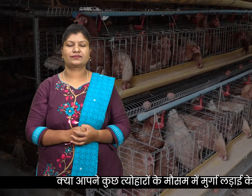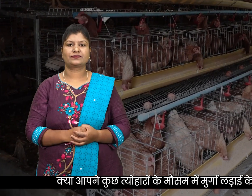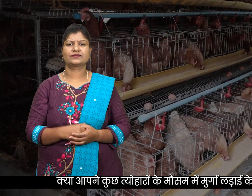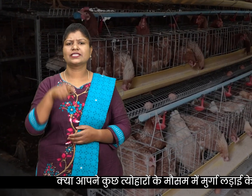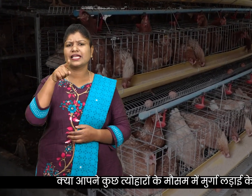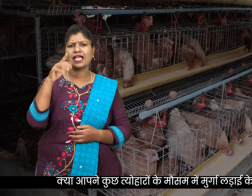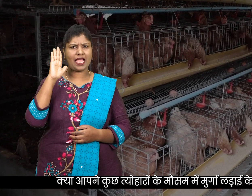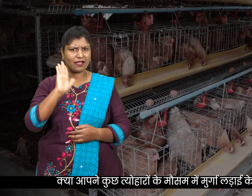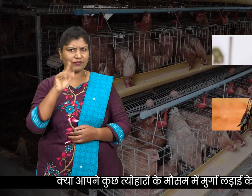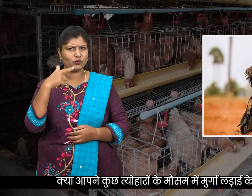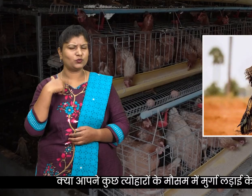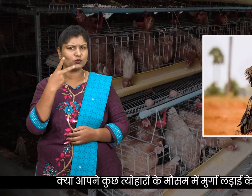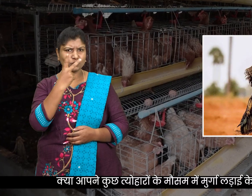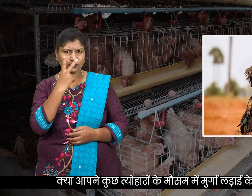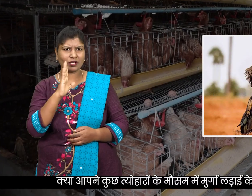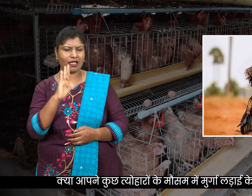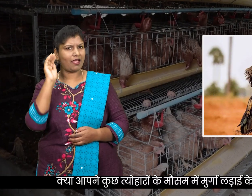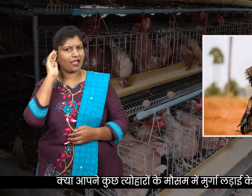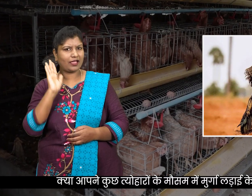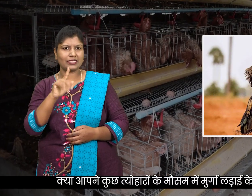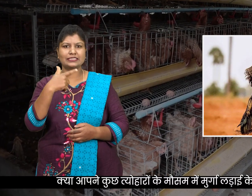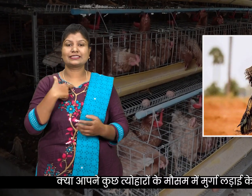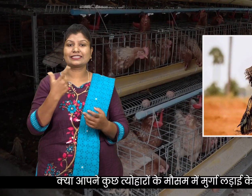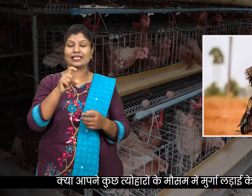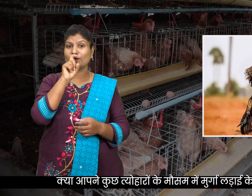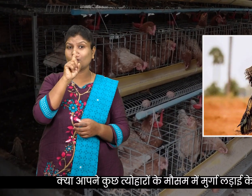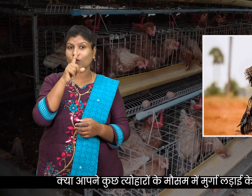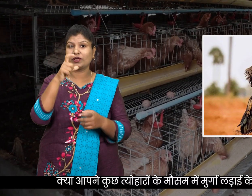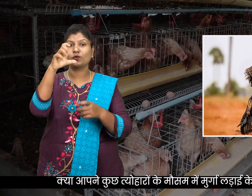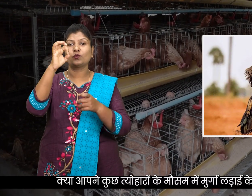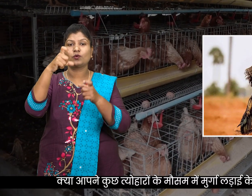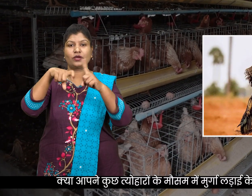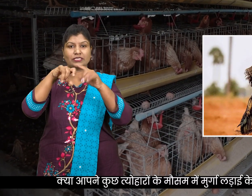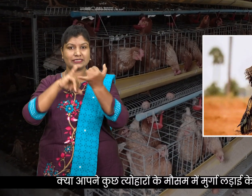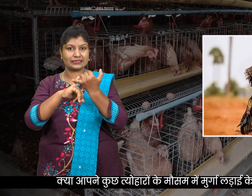क्या आपने कुछ त्योहारों के मौसम में मुर्ग लड़ाई के बारे में सुना है?